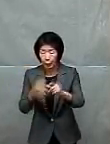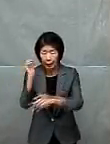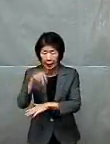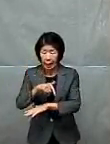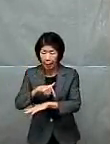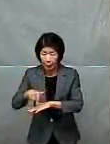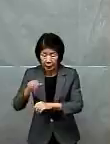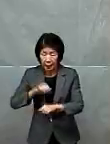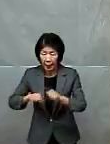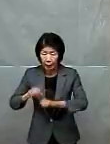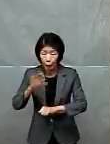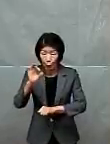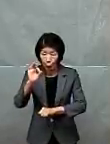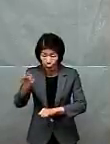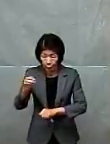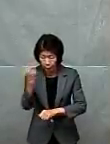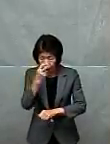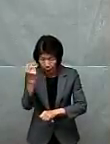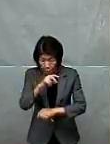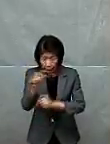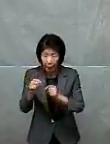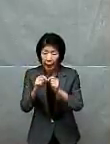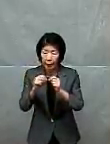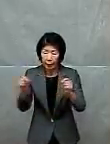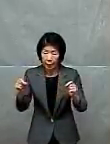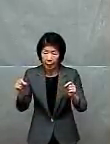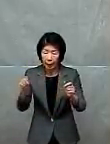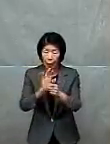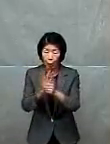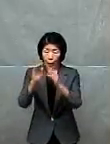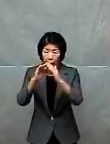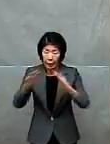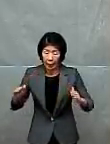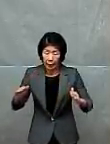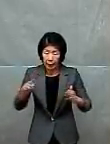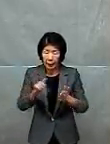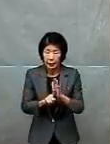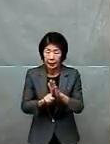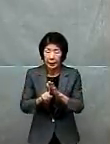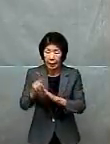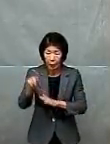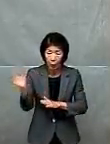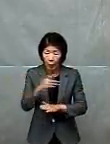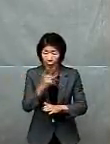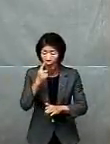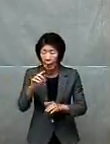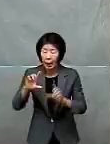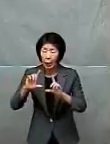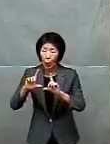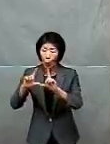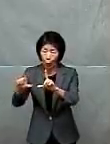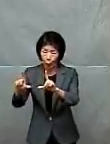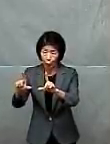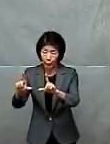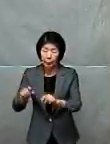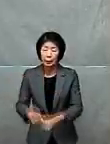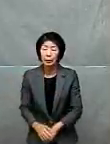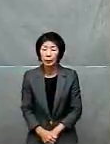動費について精査した結果を後援会の代表であります私から報告させていただ